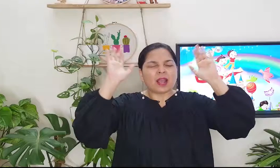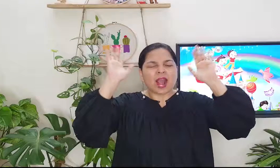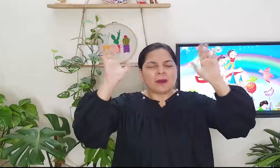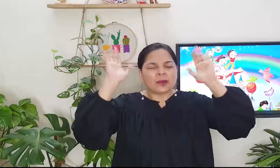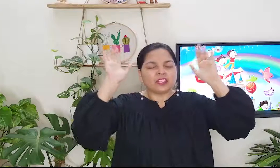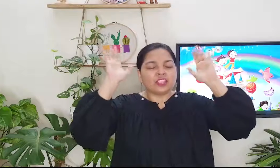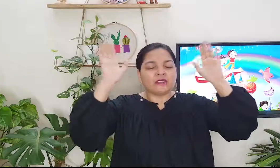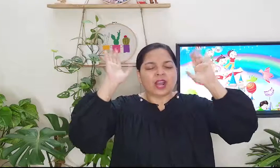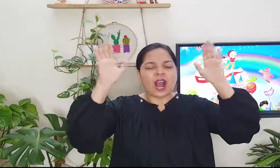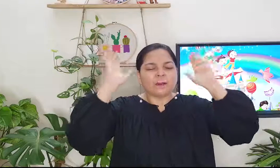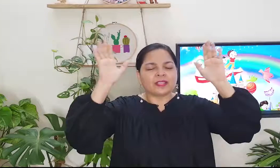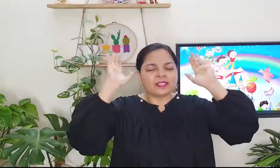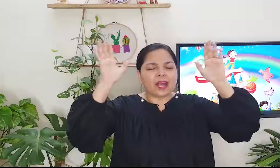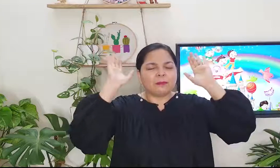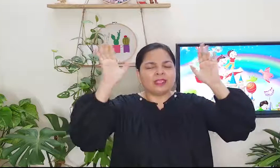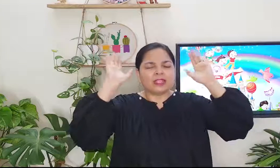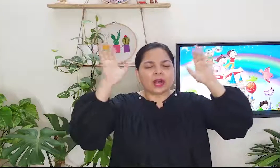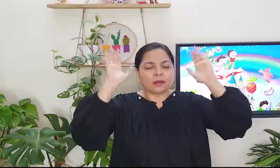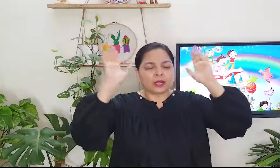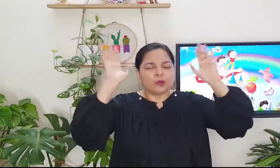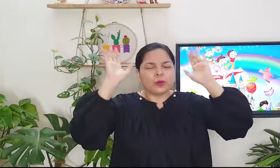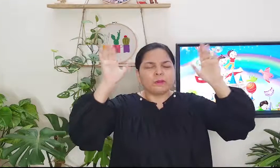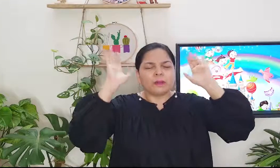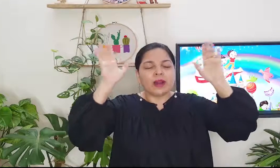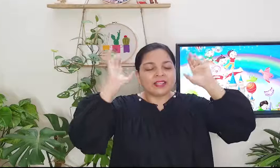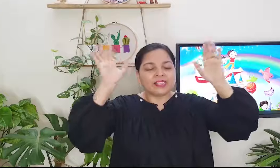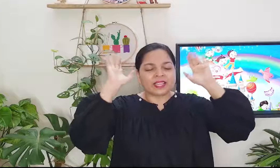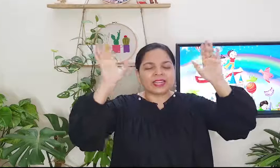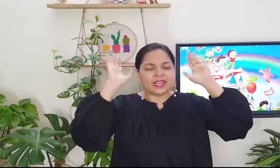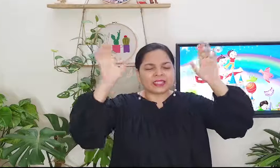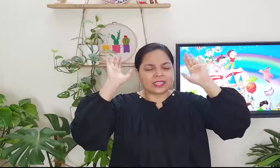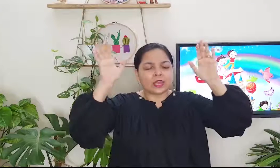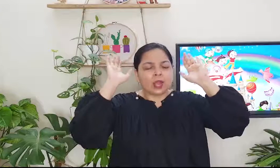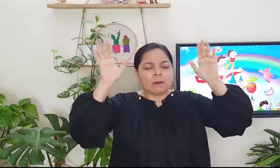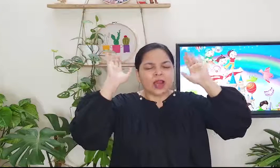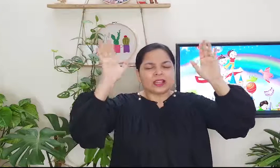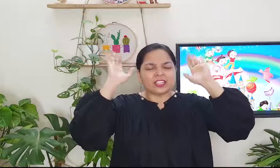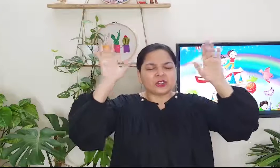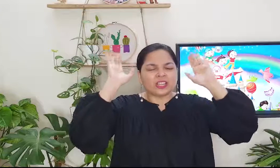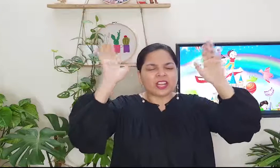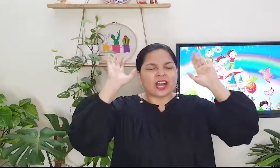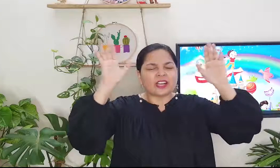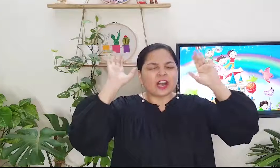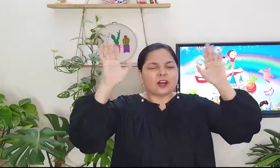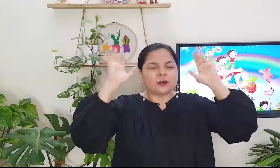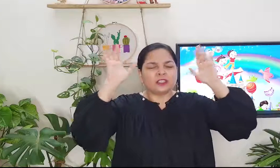প্রতিটা জায়গাতে প্রভু আপনার জীবন, আপনার শক্তি কাজ করছে। এদের জীবনে কোনো রোগের জায়গা নেই প্রভু, এদের আদেশ দিচ্ছি এদের